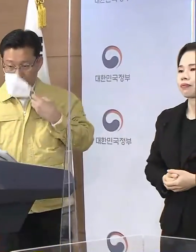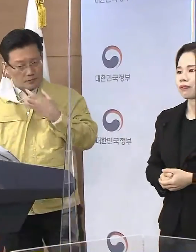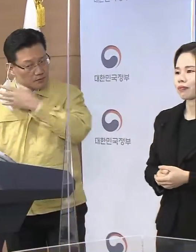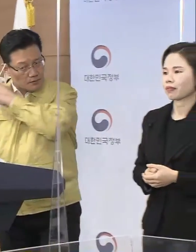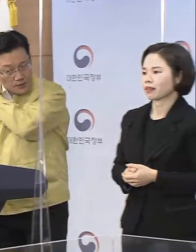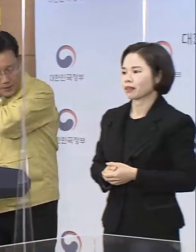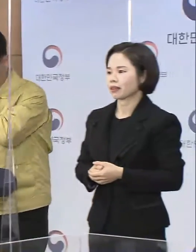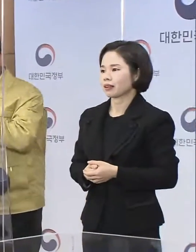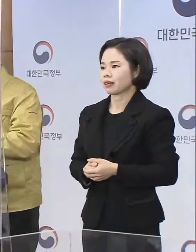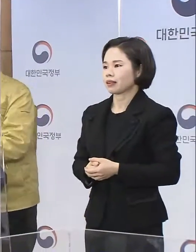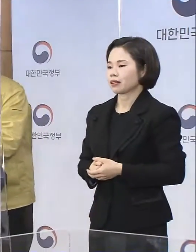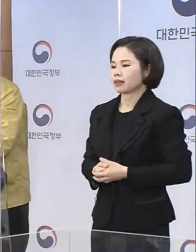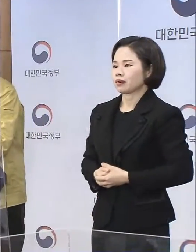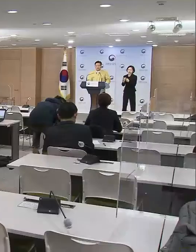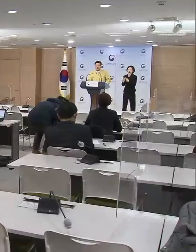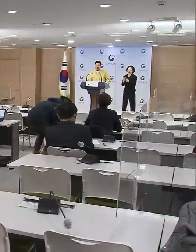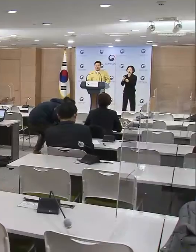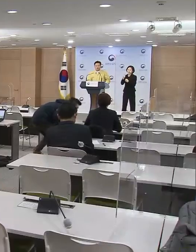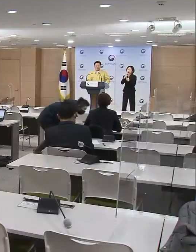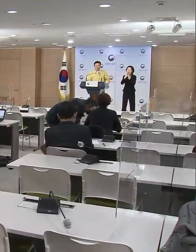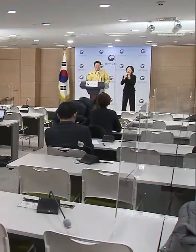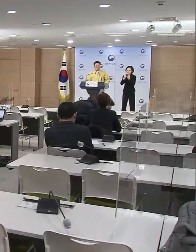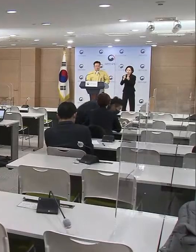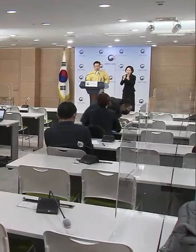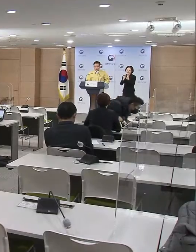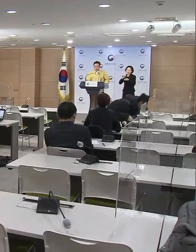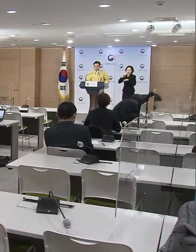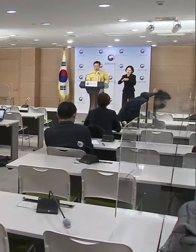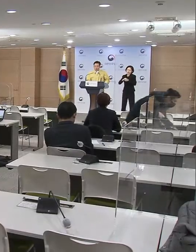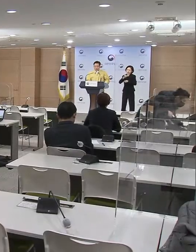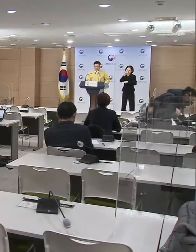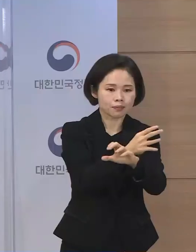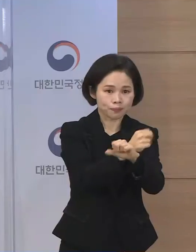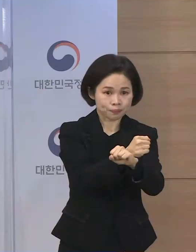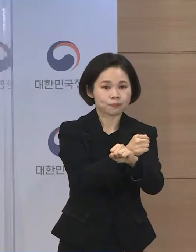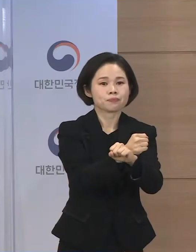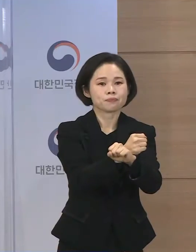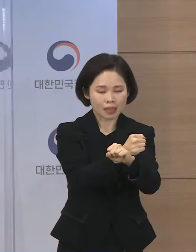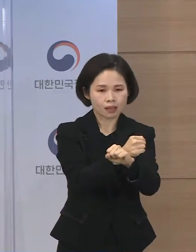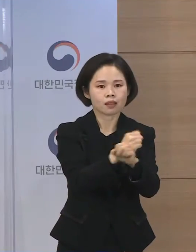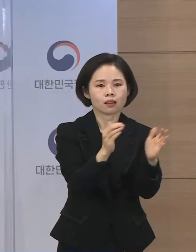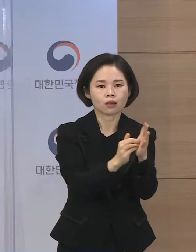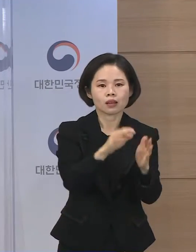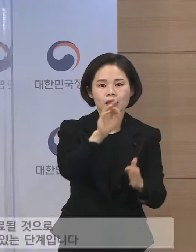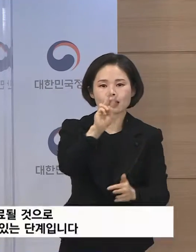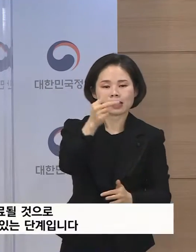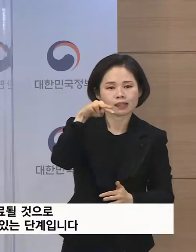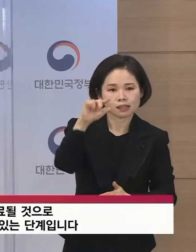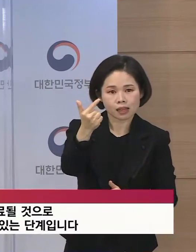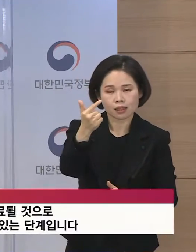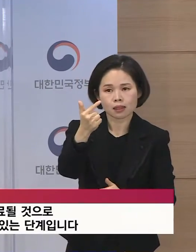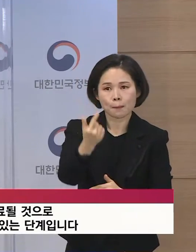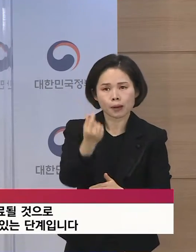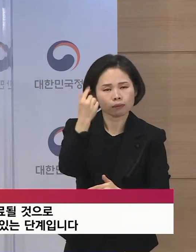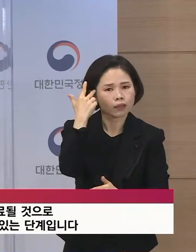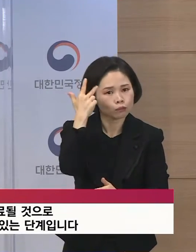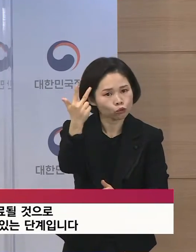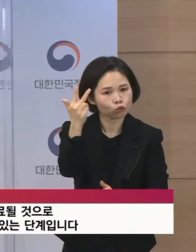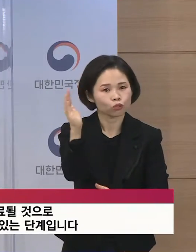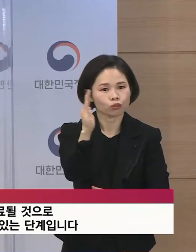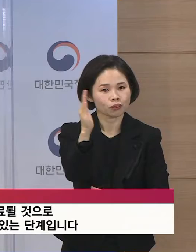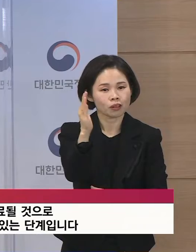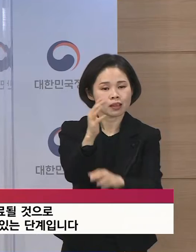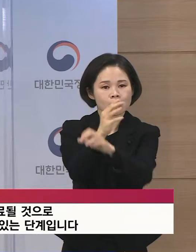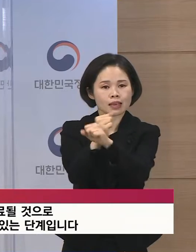정부가 글로벌 재학생의 코로나 이고 백신 기압 목표 시점을 공개했습니다 얀센 은 빠르면 다음주 정도에